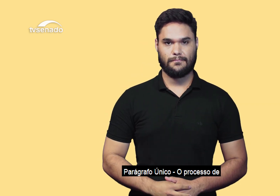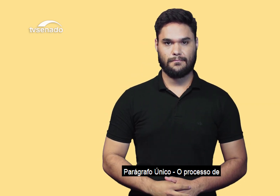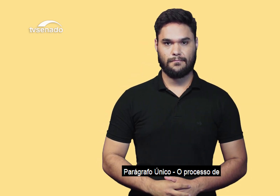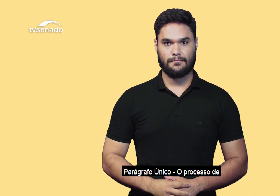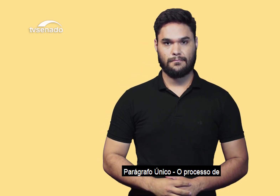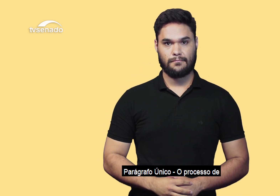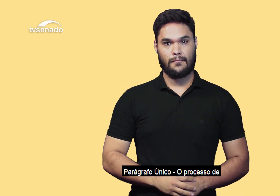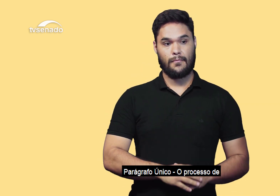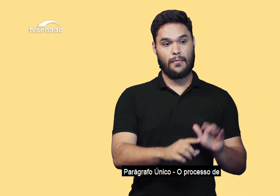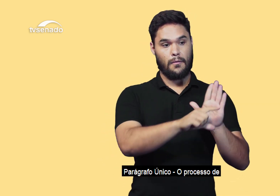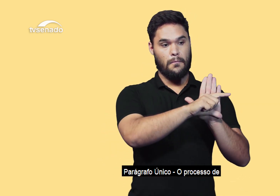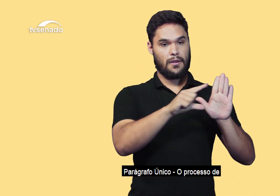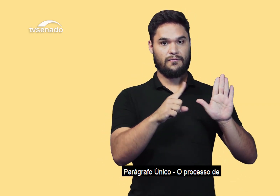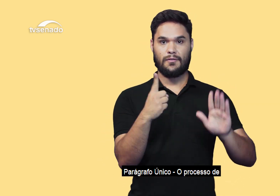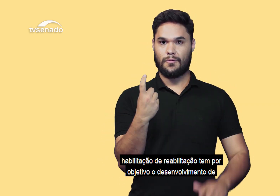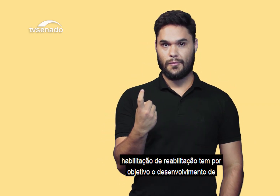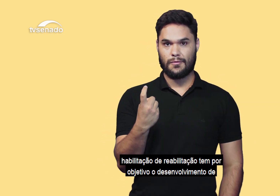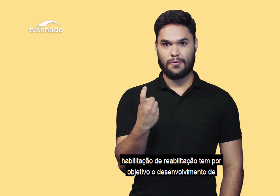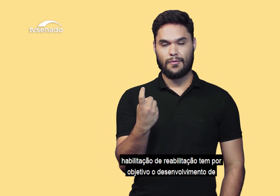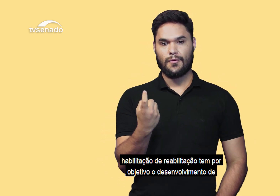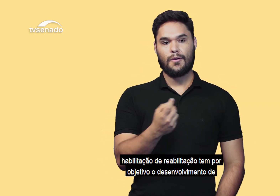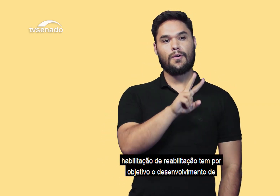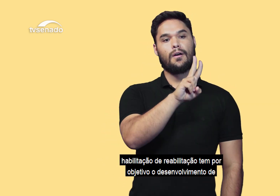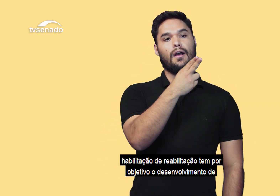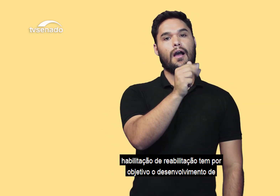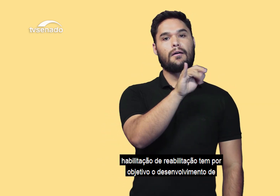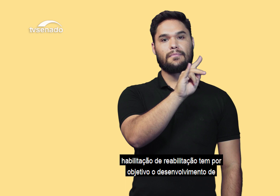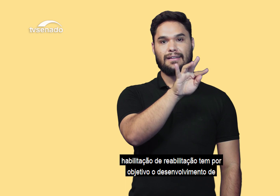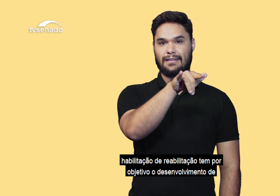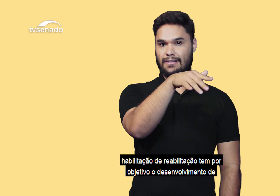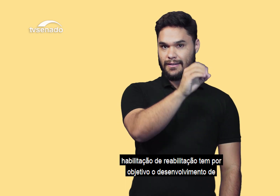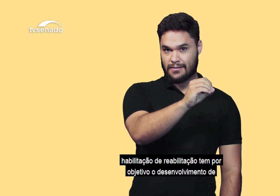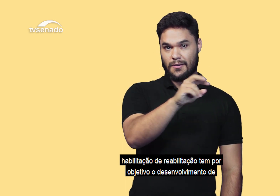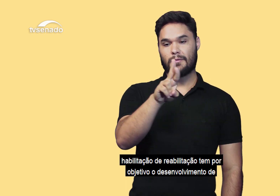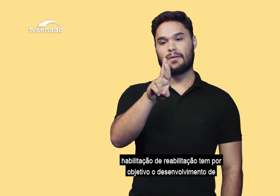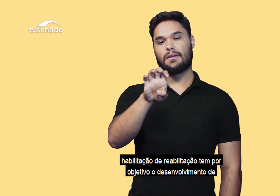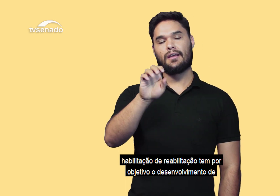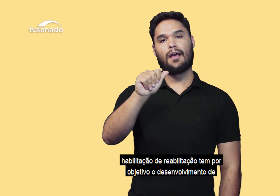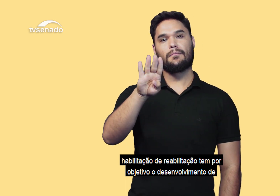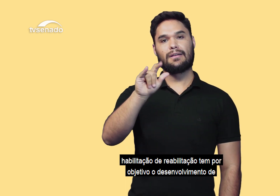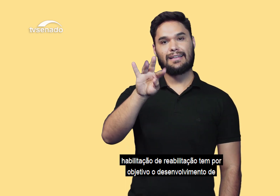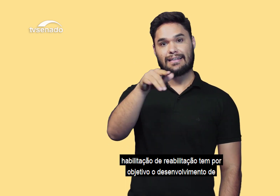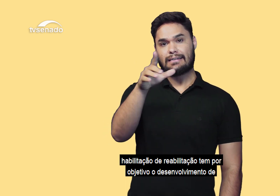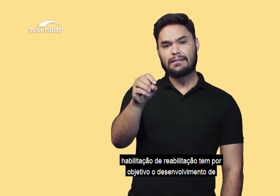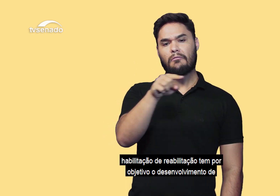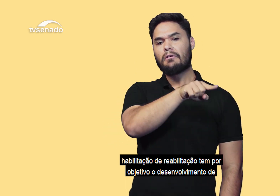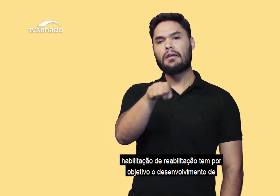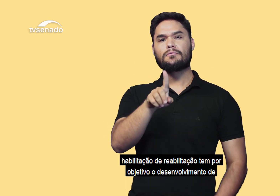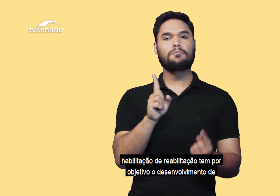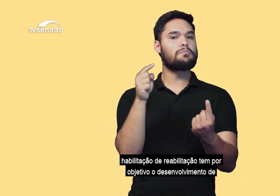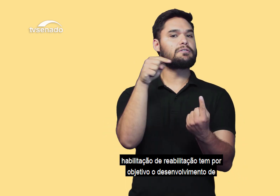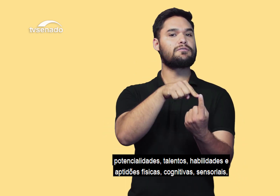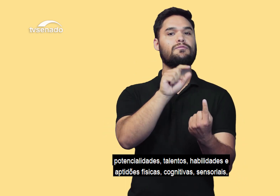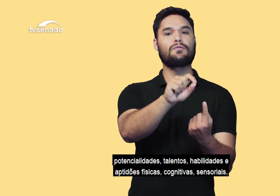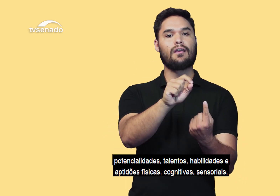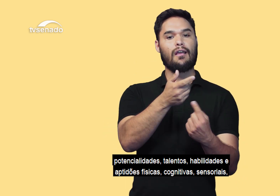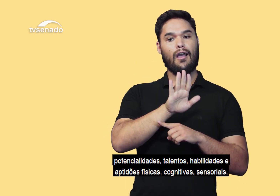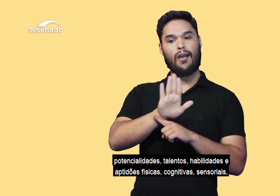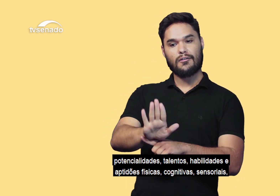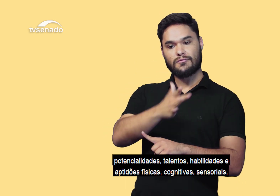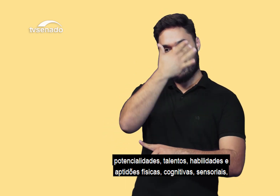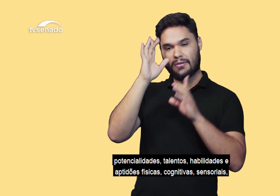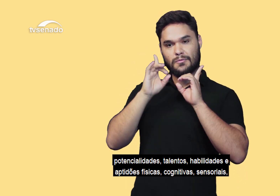Parágrafo único. O processo de habilitação e de reabilitação tem por objetivo o desenvolvimento de